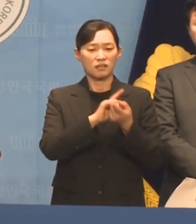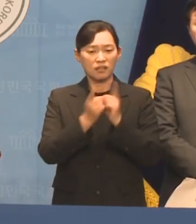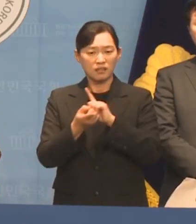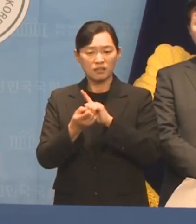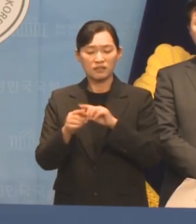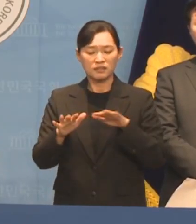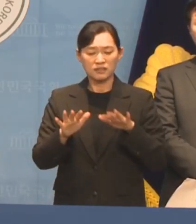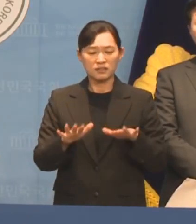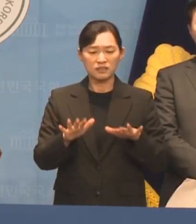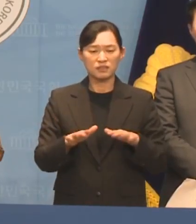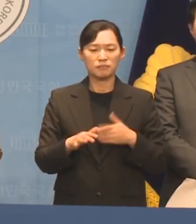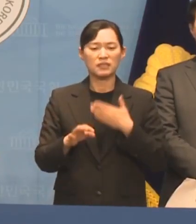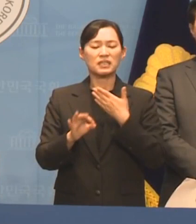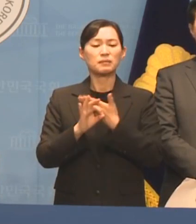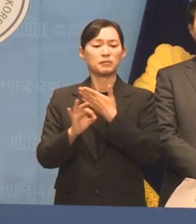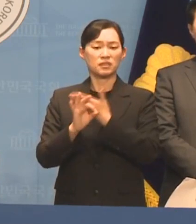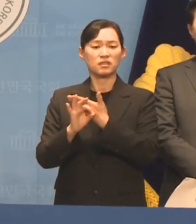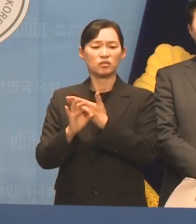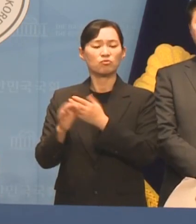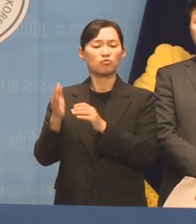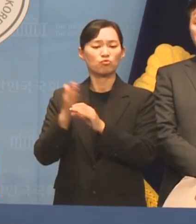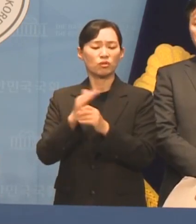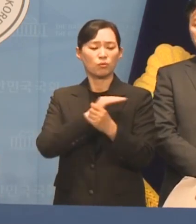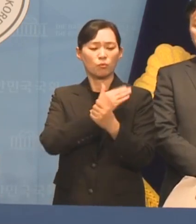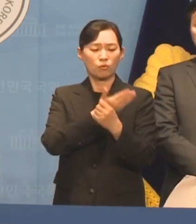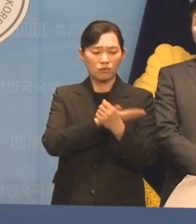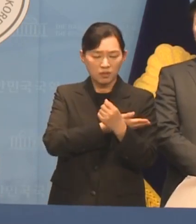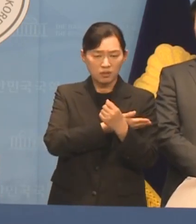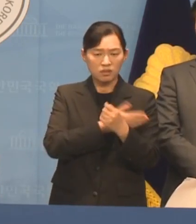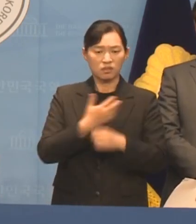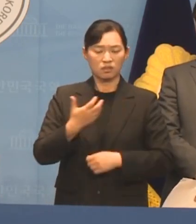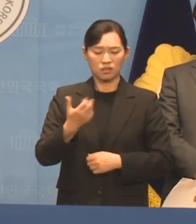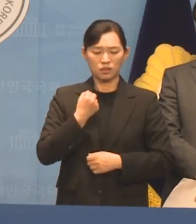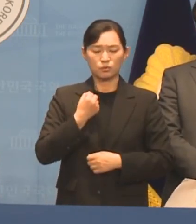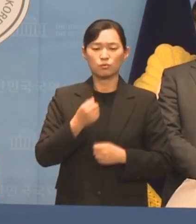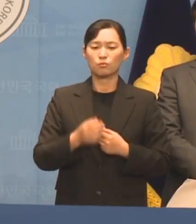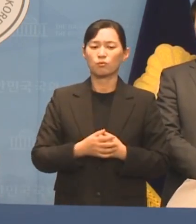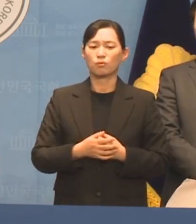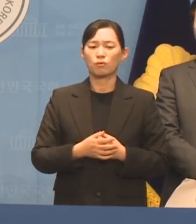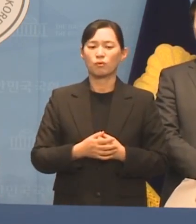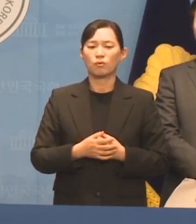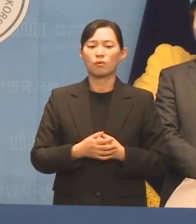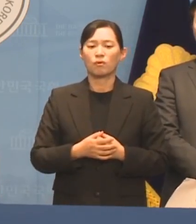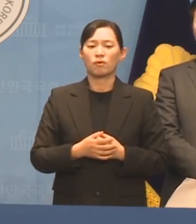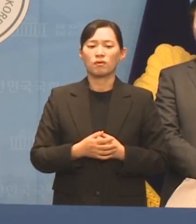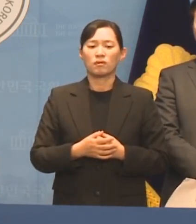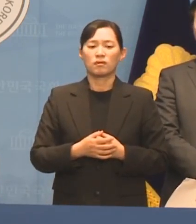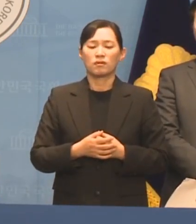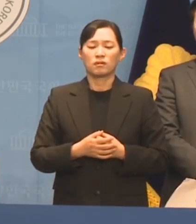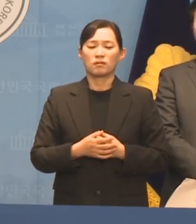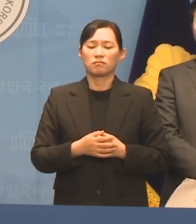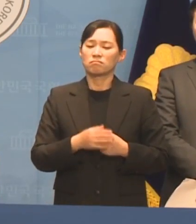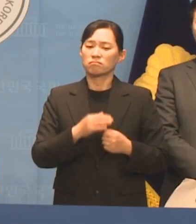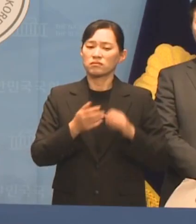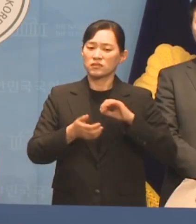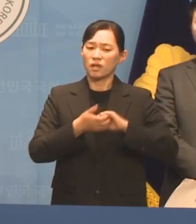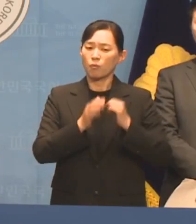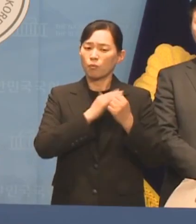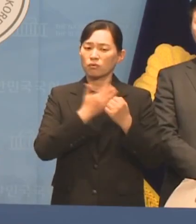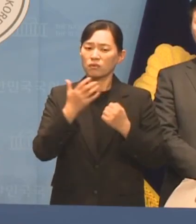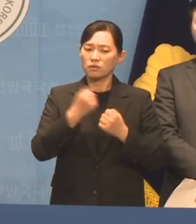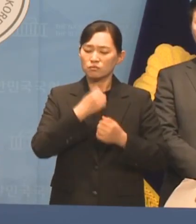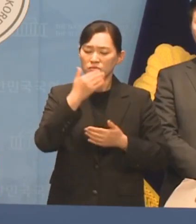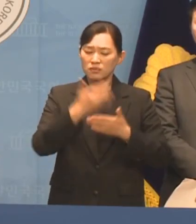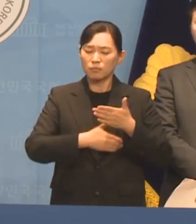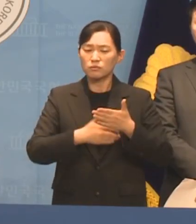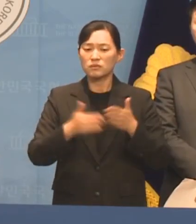지금 사실상의 임시적인 그런 권한을 가지고 제한적인 그리고 보충적인 권한을 가지고 남은 기간